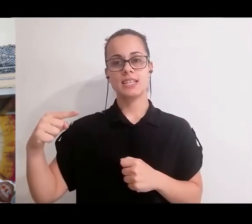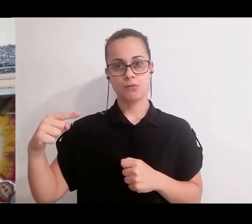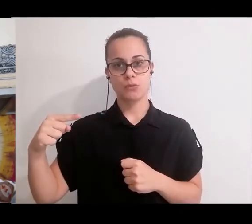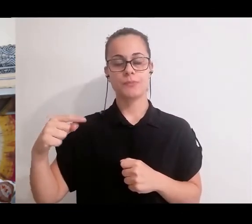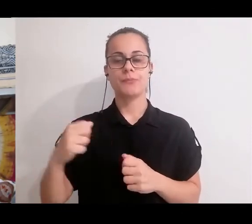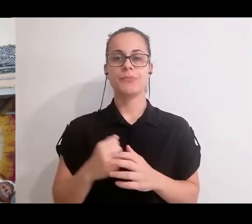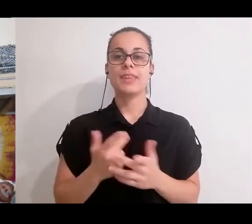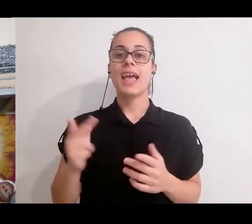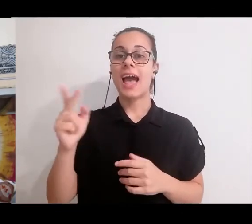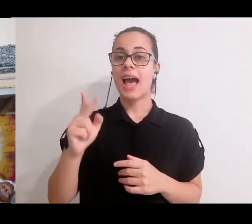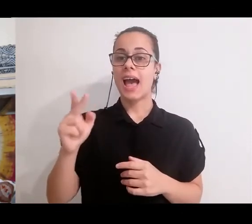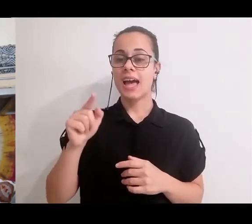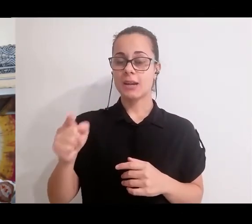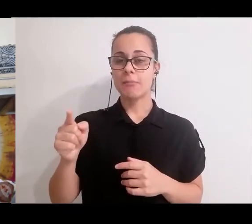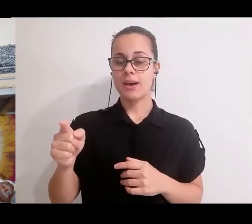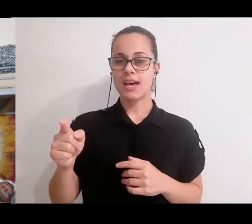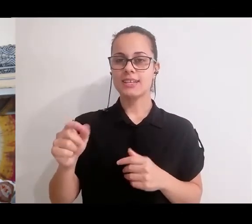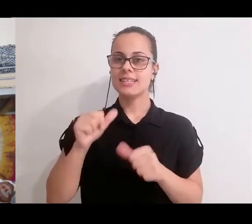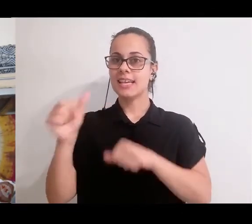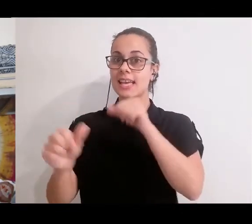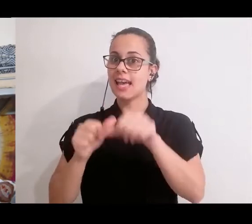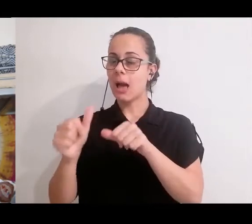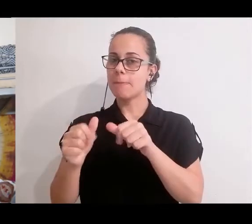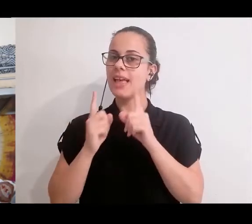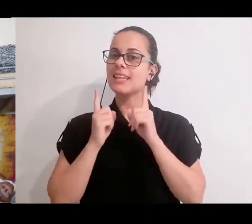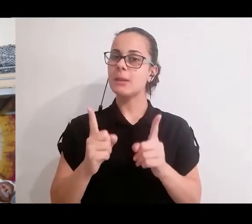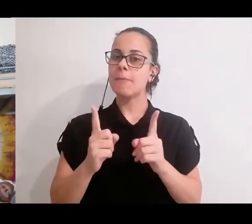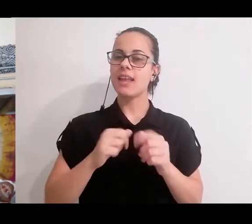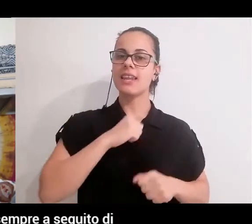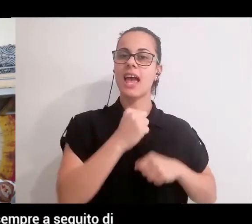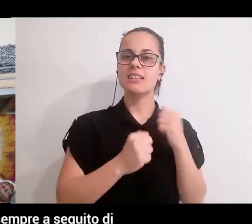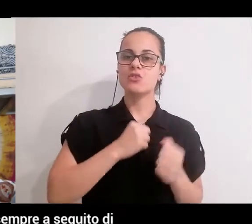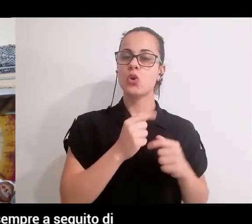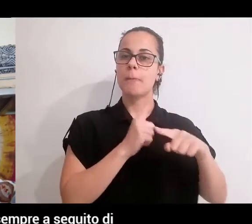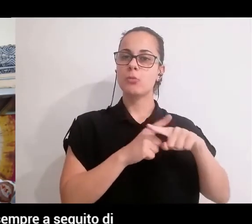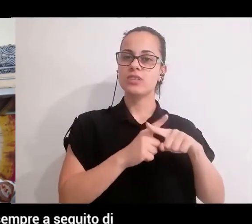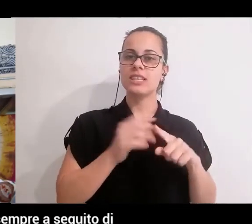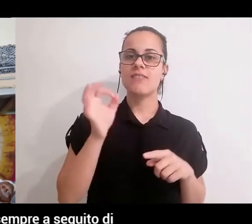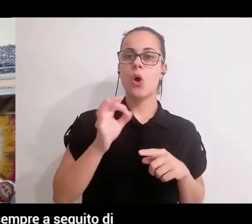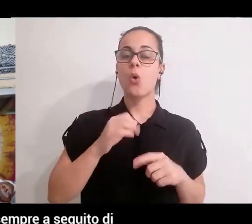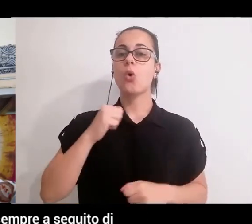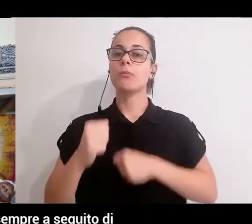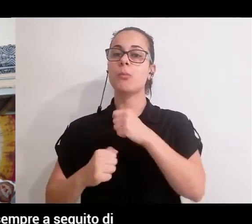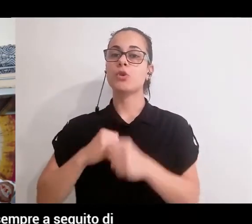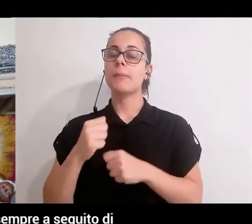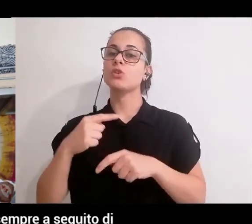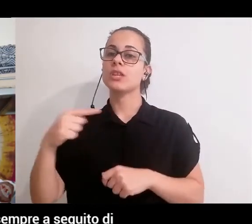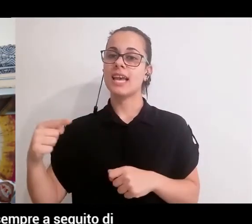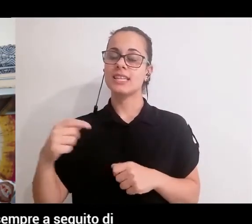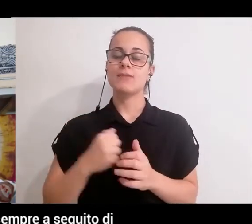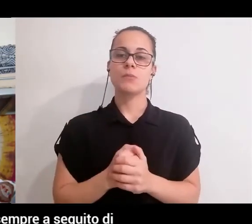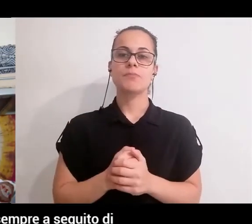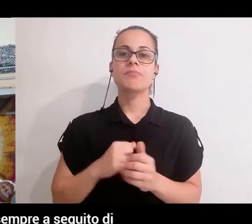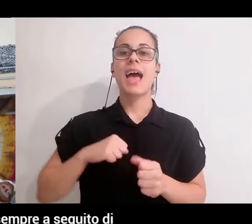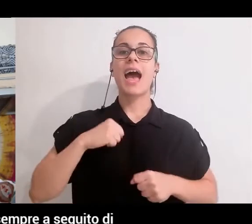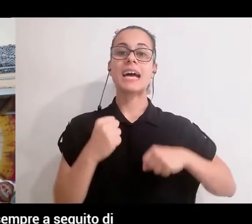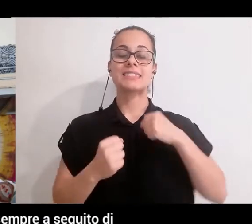quindi il karma si genera con l'azione, azione positiva o negativa. Come si genera l'azione? L